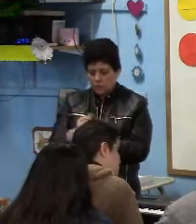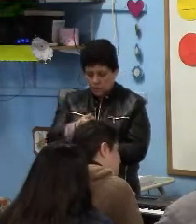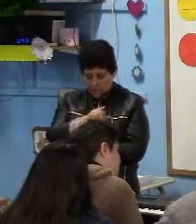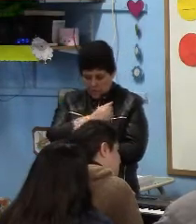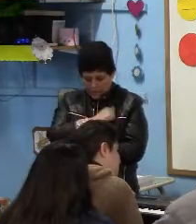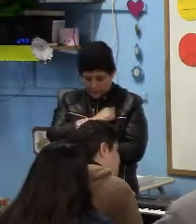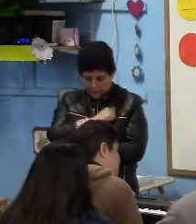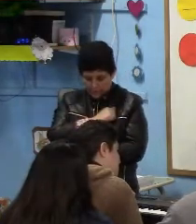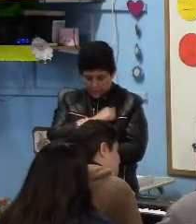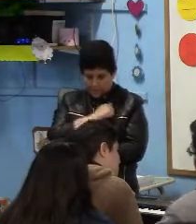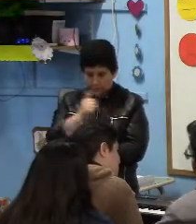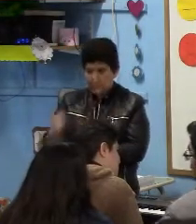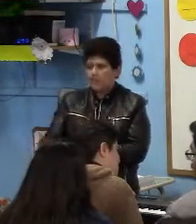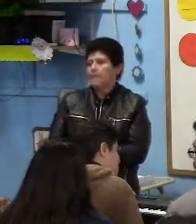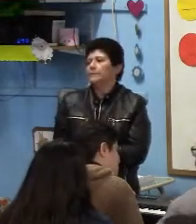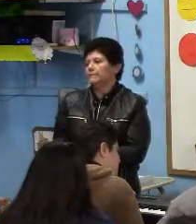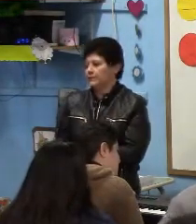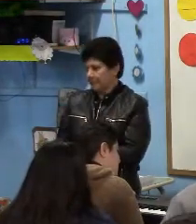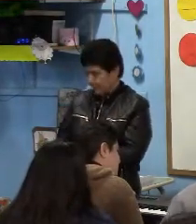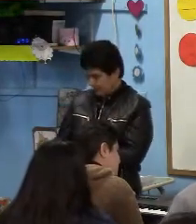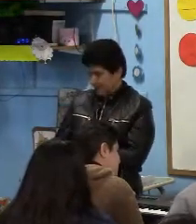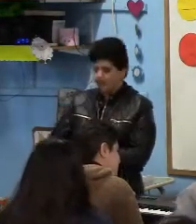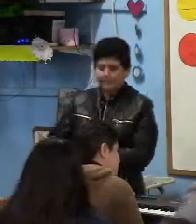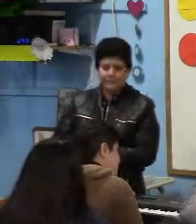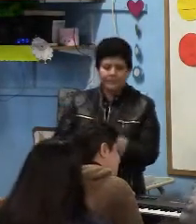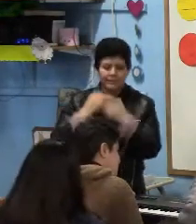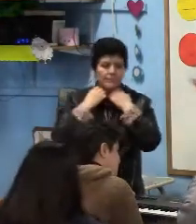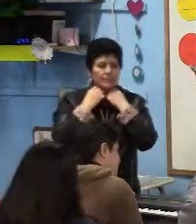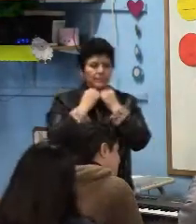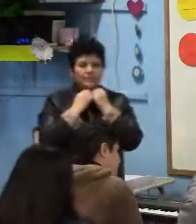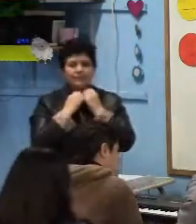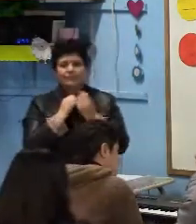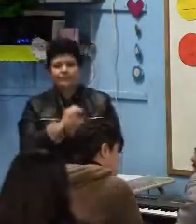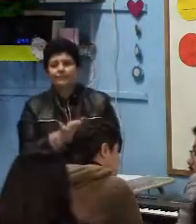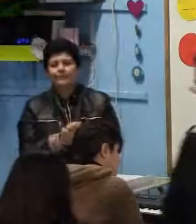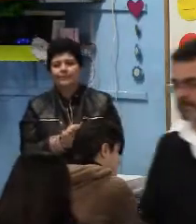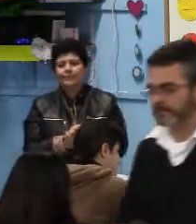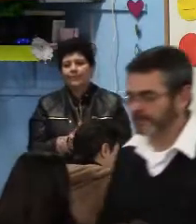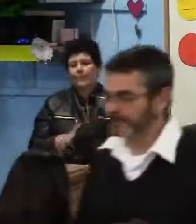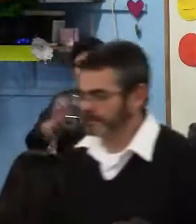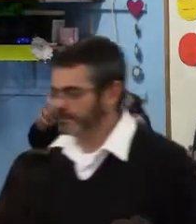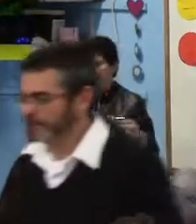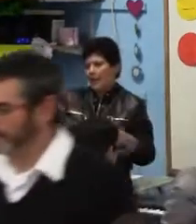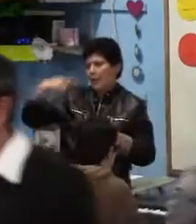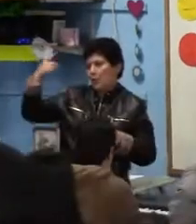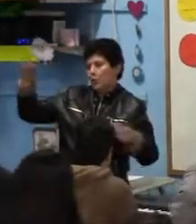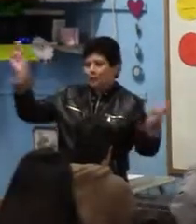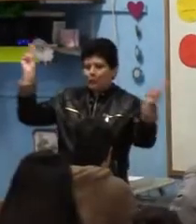Y que esté buscando el nombre de Jesús. Amén. Está viendo pronto cuando hagamos vuelta a la puerta.